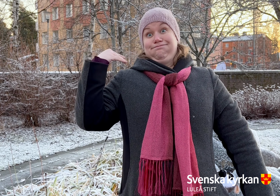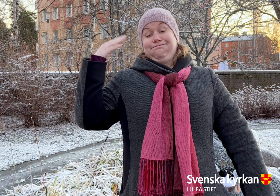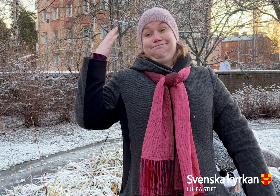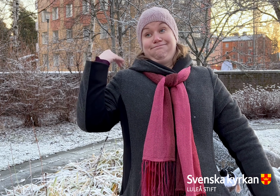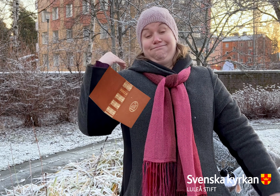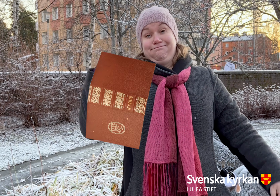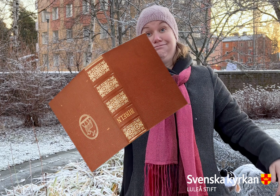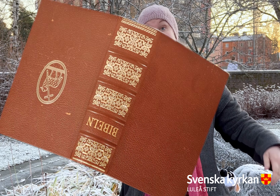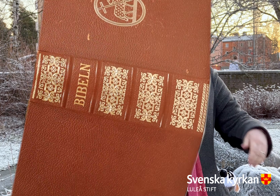För länge sedan.